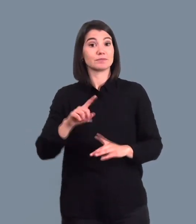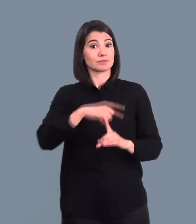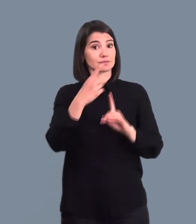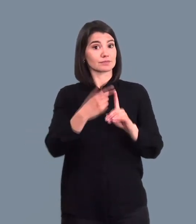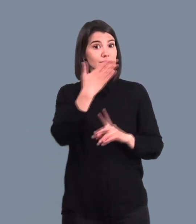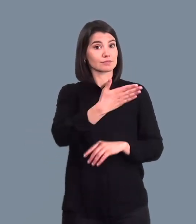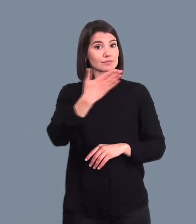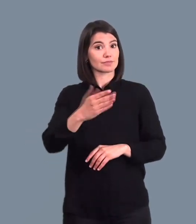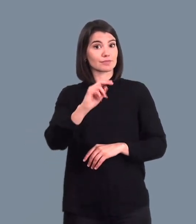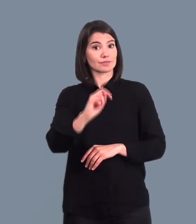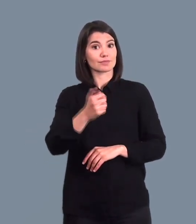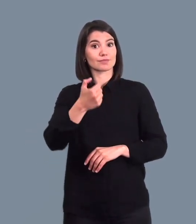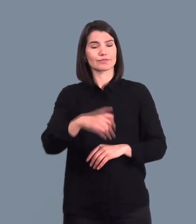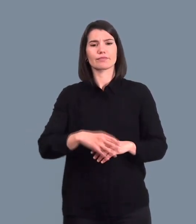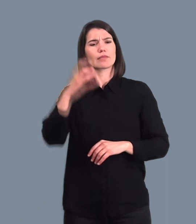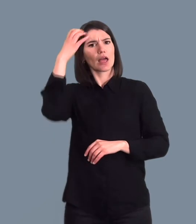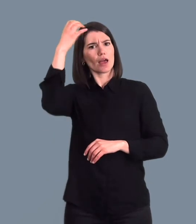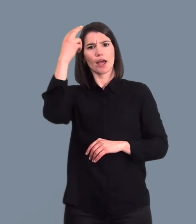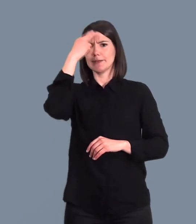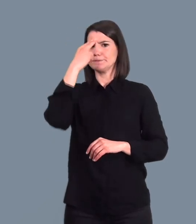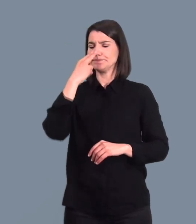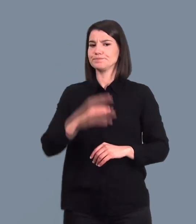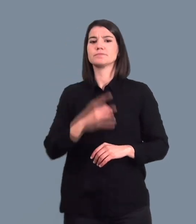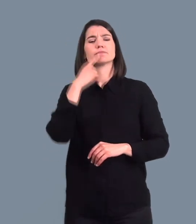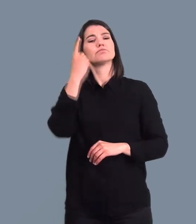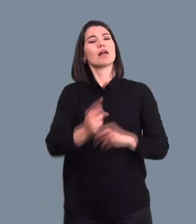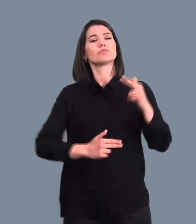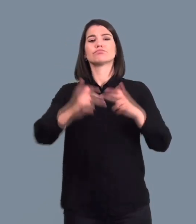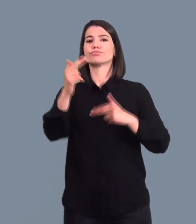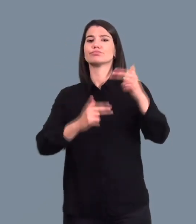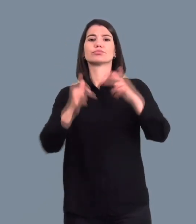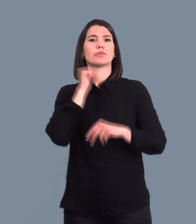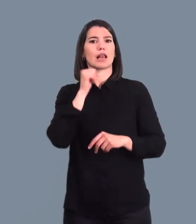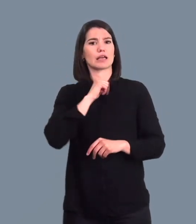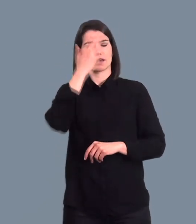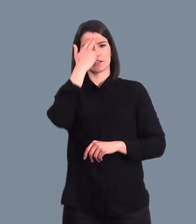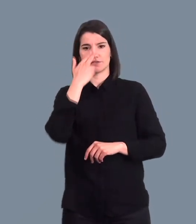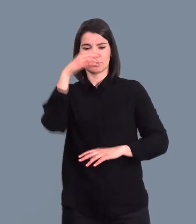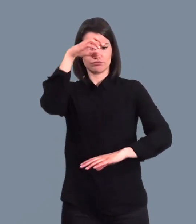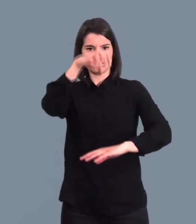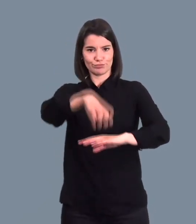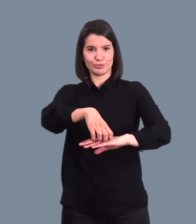Em 1135, D. Afonso Henriques mandou construir o Castelo de Leiria